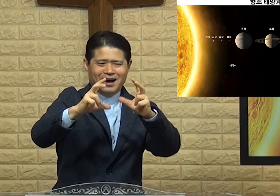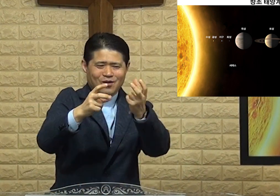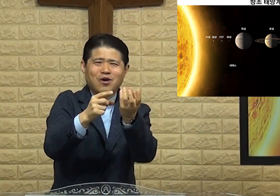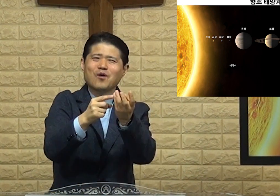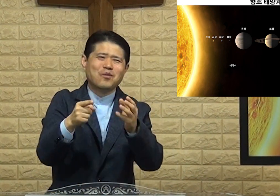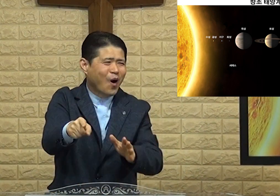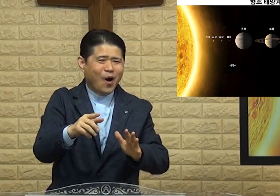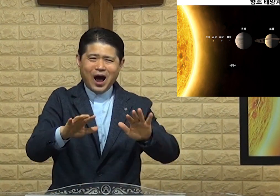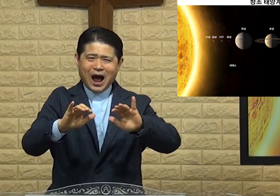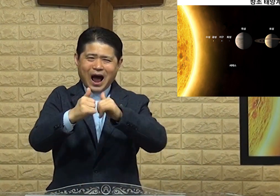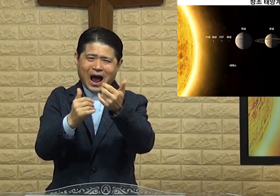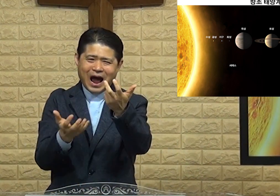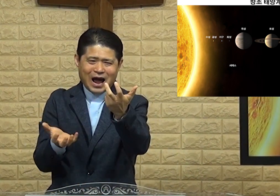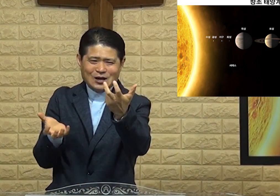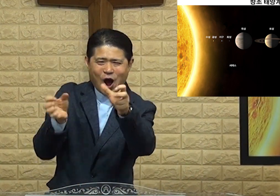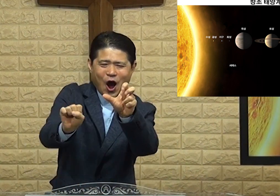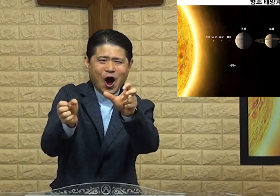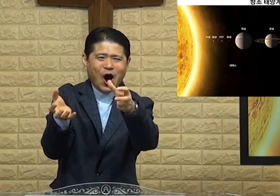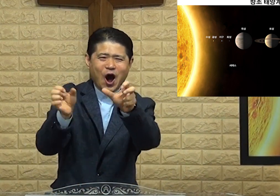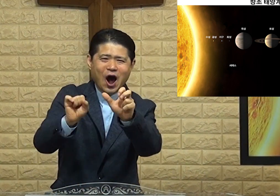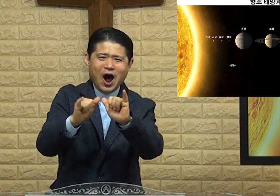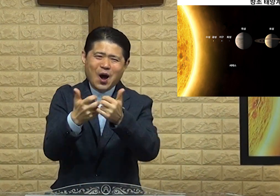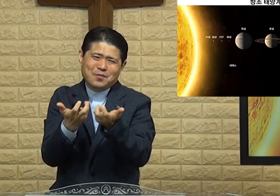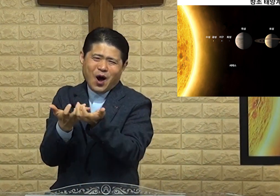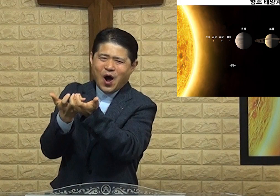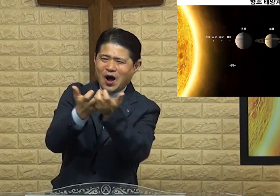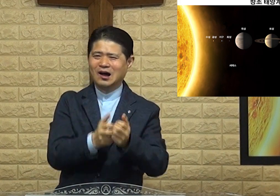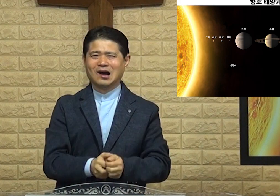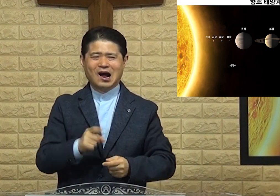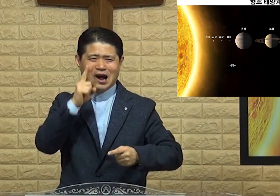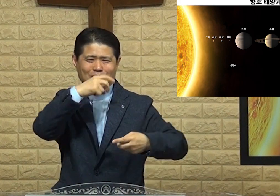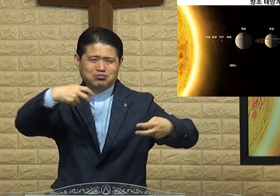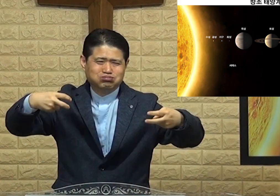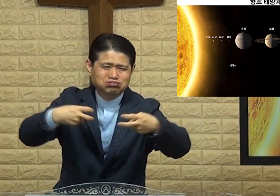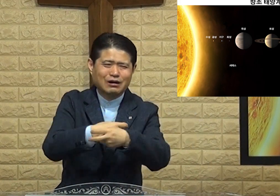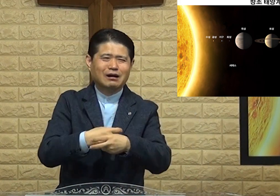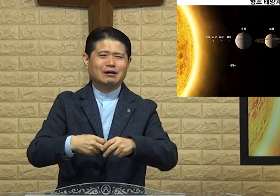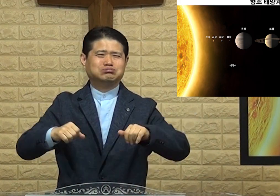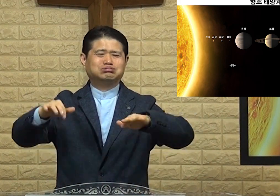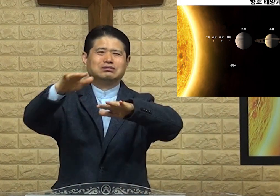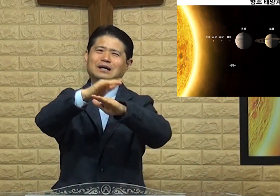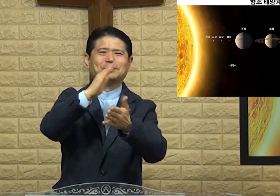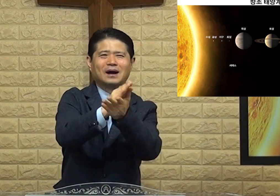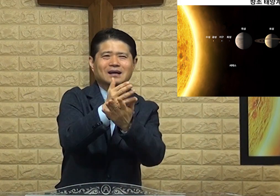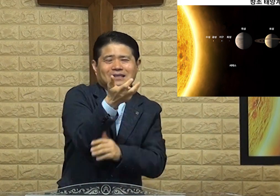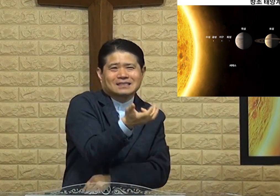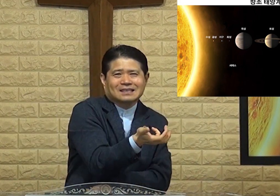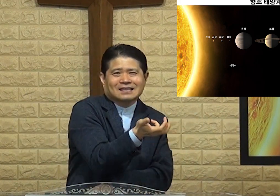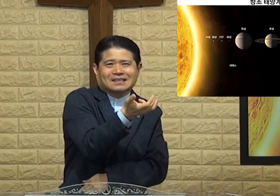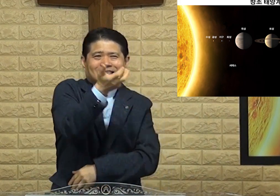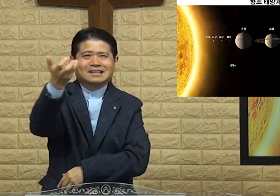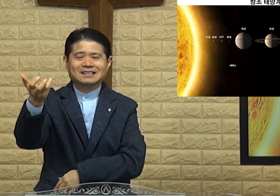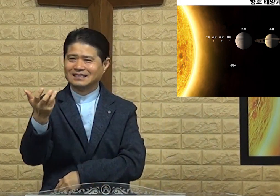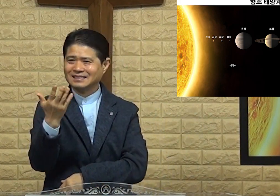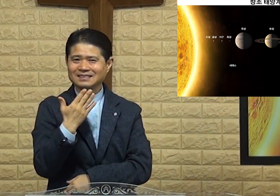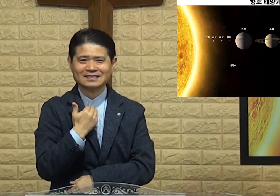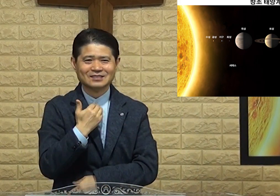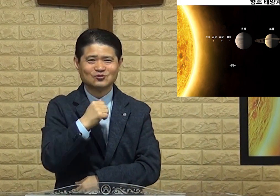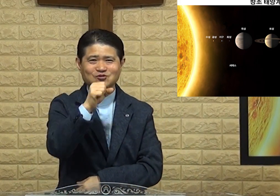하나님, 우리 지구는 왜 이렇게 작아요? 우리가 70억 명이나 살고 있는데 우리가 좀 다른